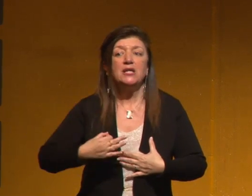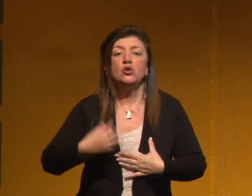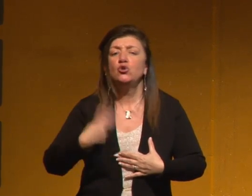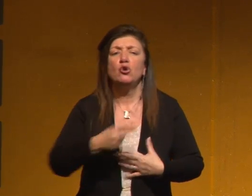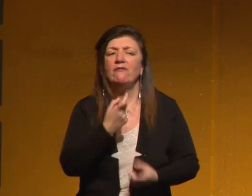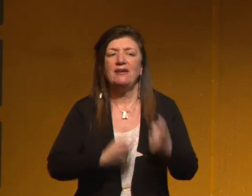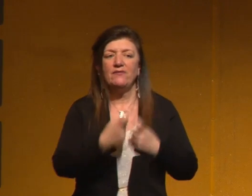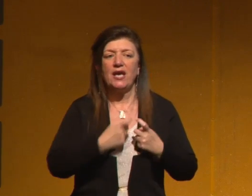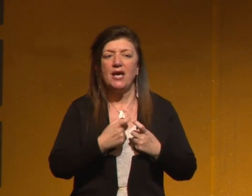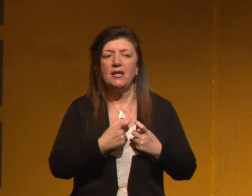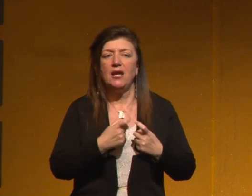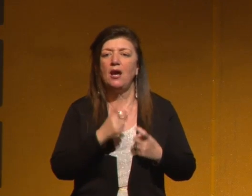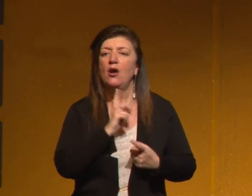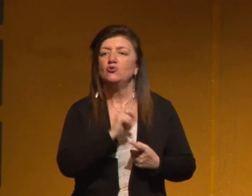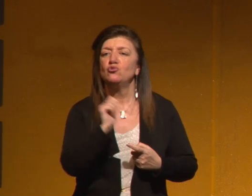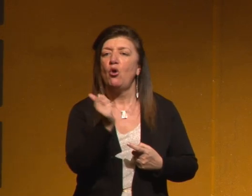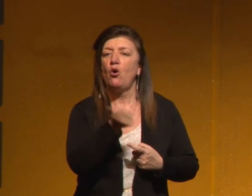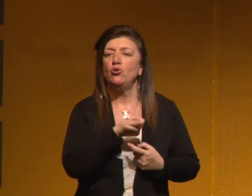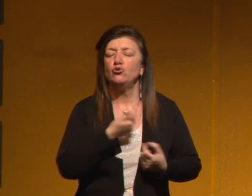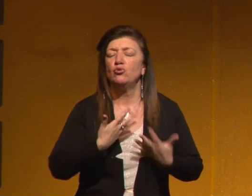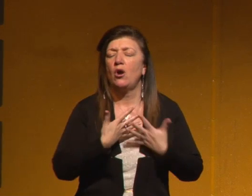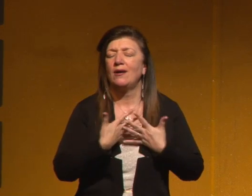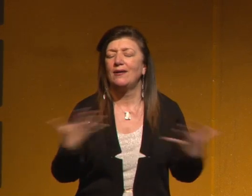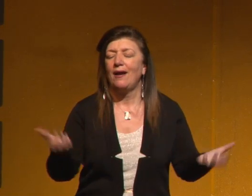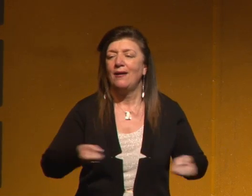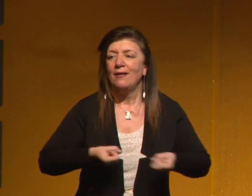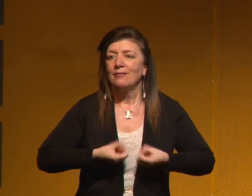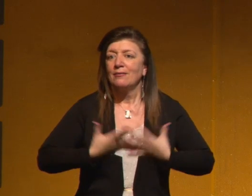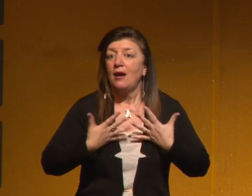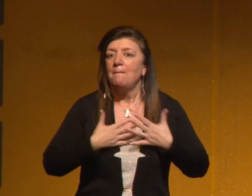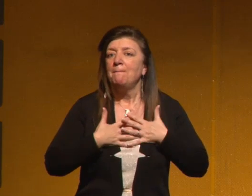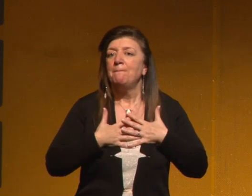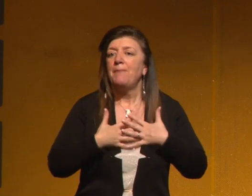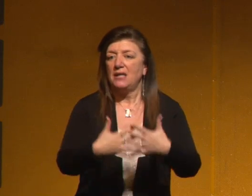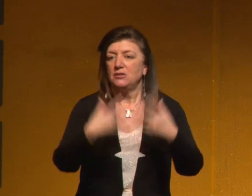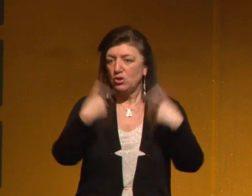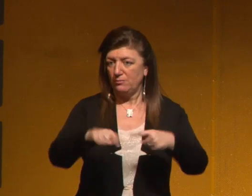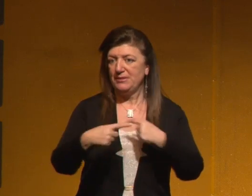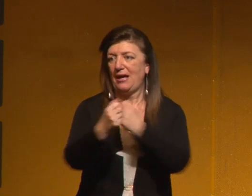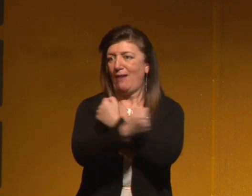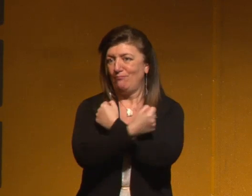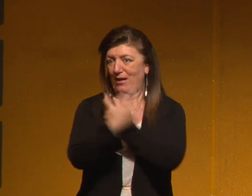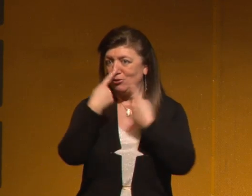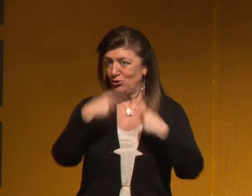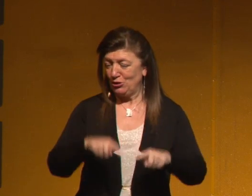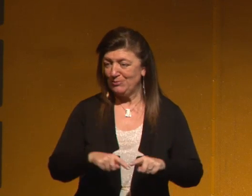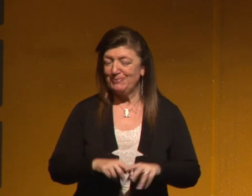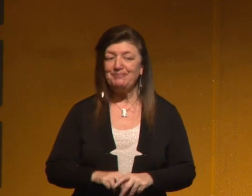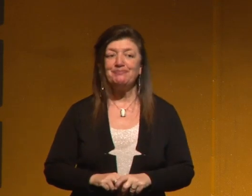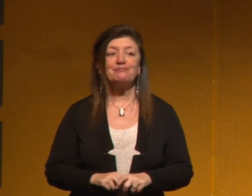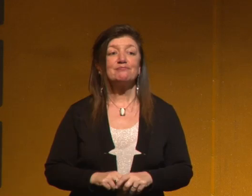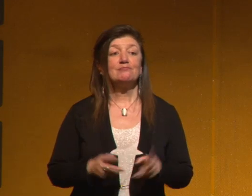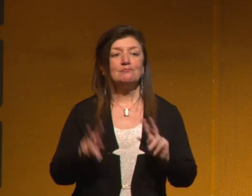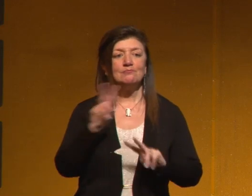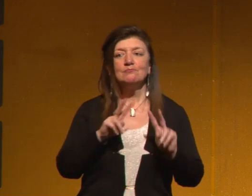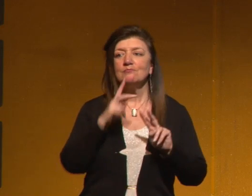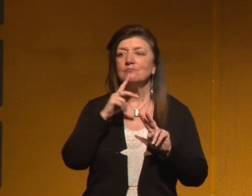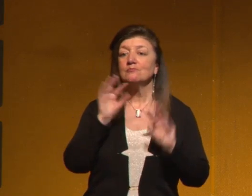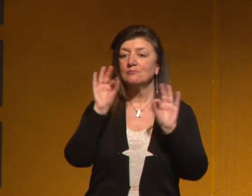una grande passione da una grande passione per la cultura quindi l'abbraccio vorrebbe essere per questo finisco